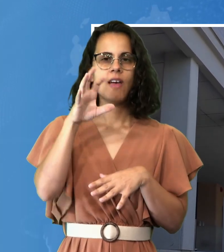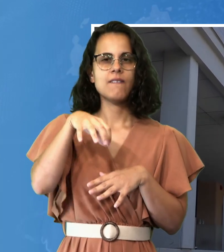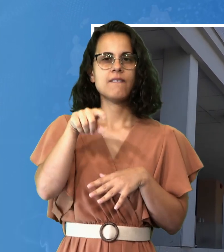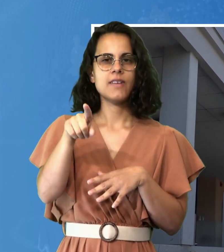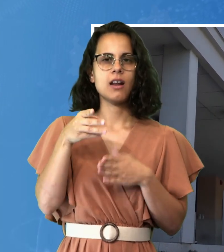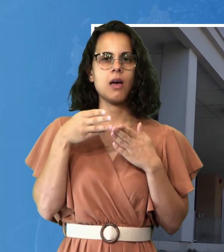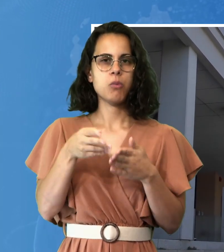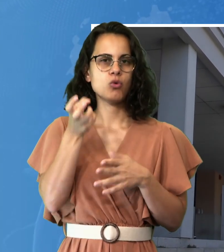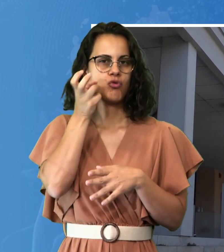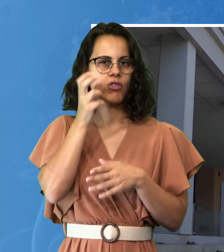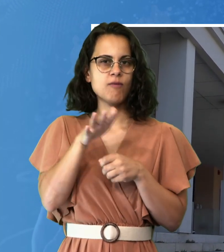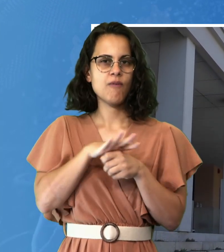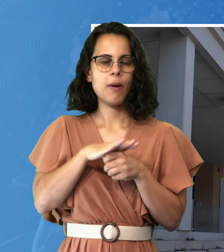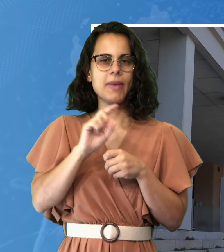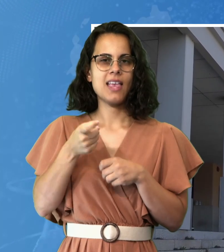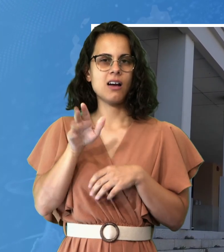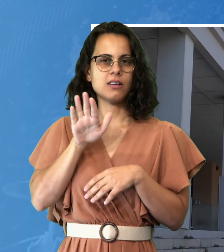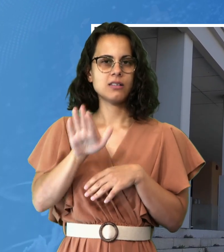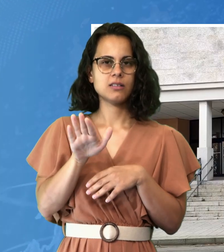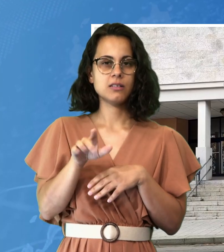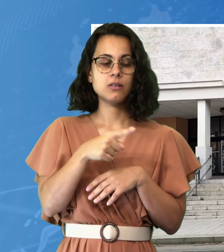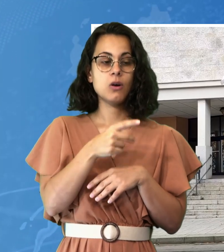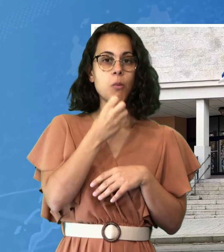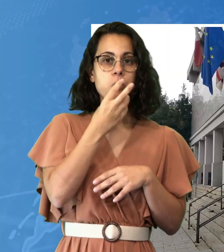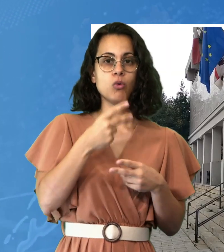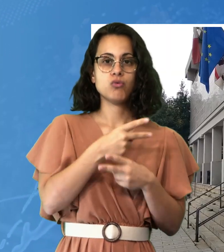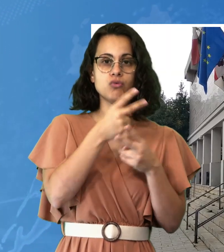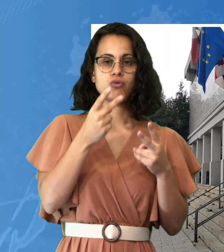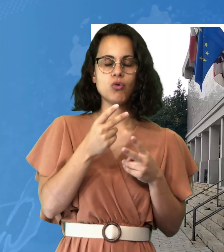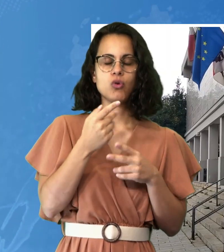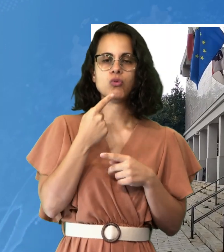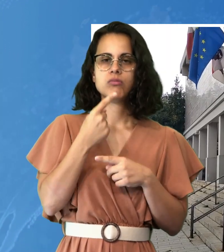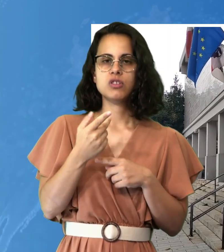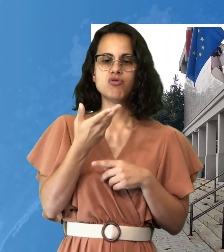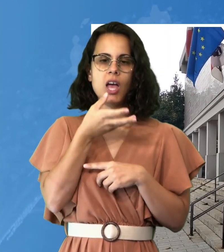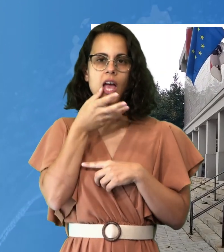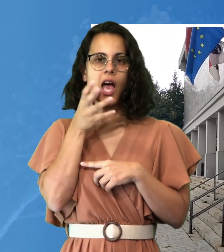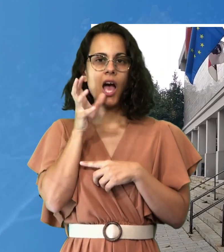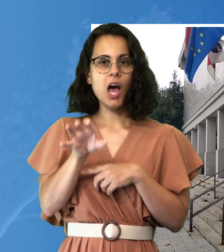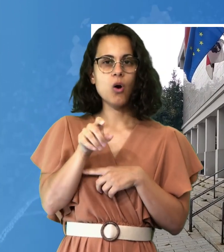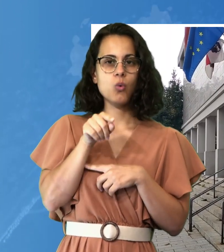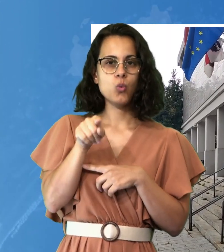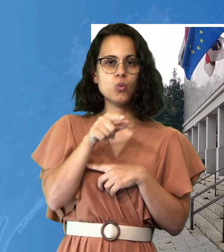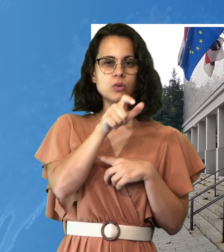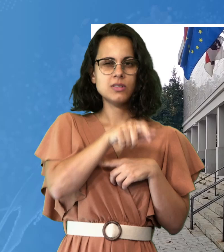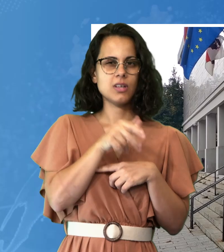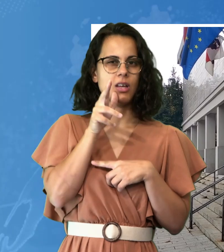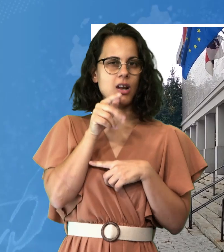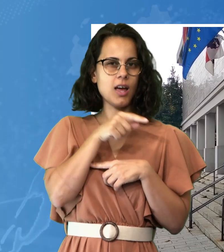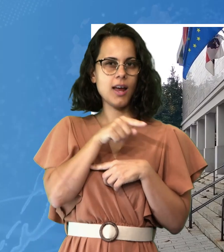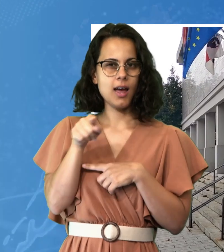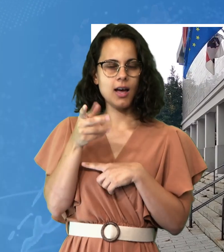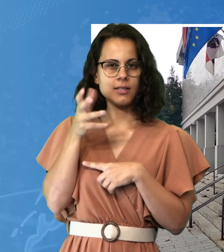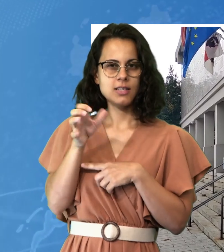Cervo della famiglia Grillo. La Buongiorno ha fatto anche riferimento alle accuse che la studentessa italo-norvegese avrebbe mosso nei